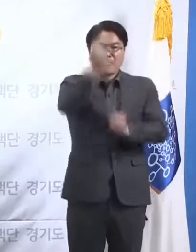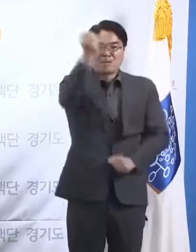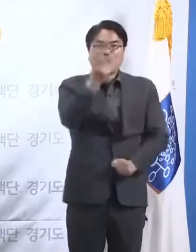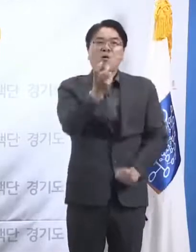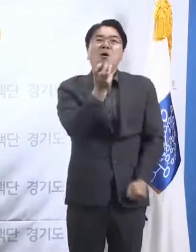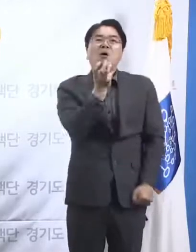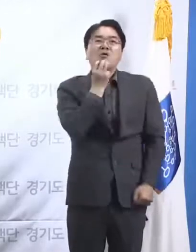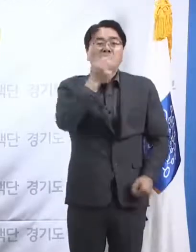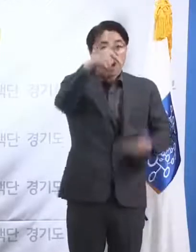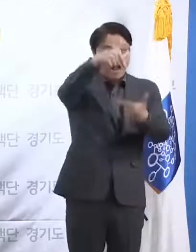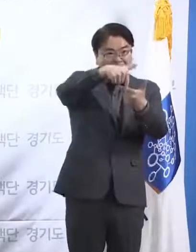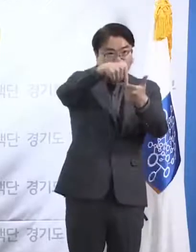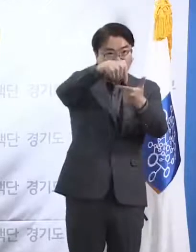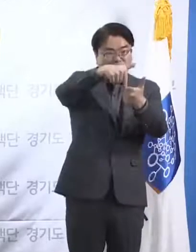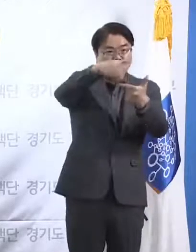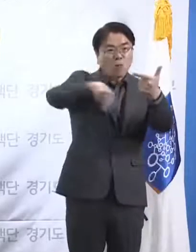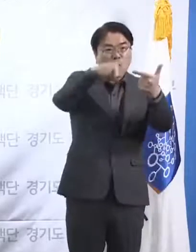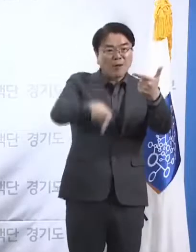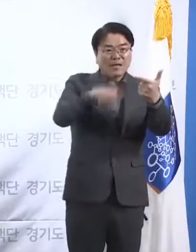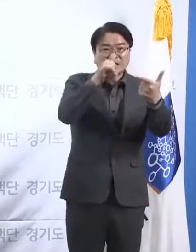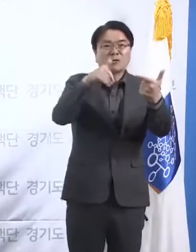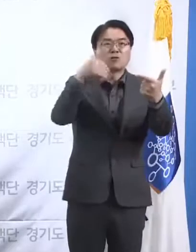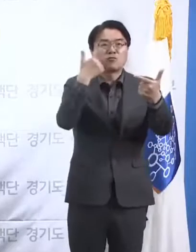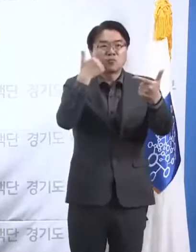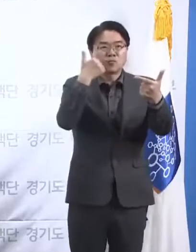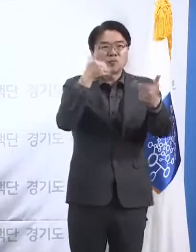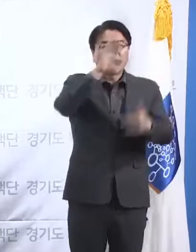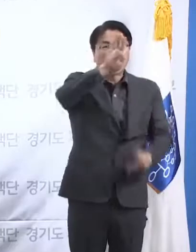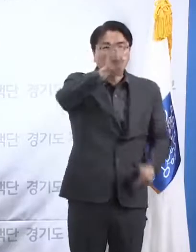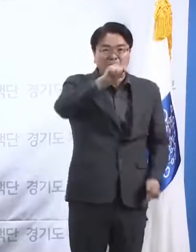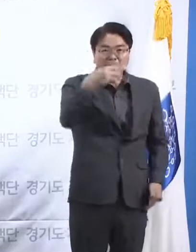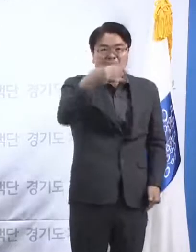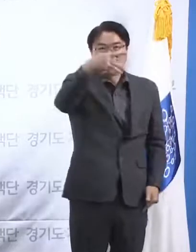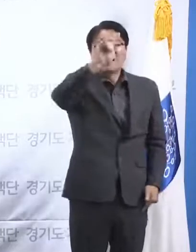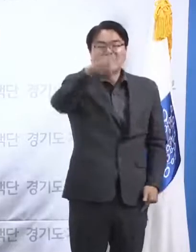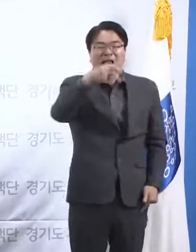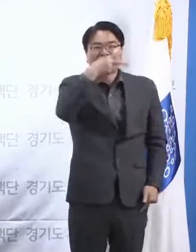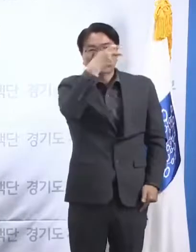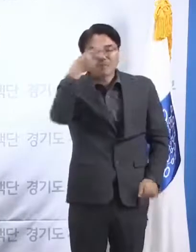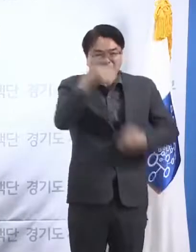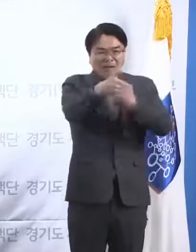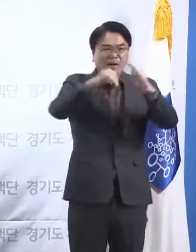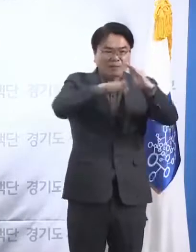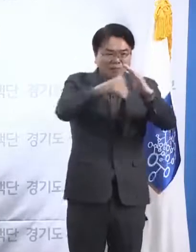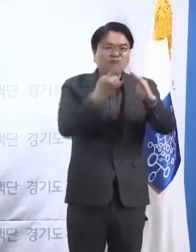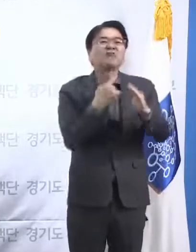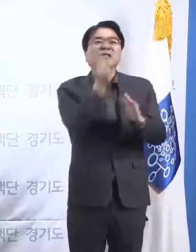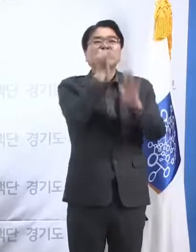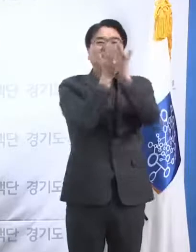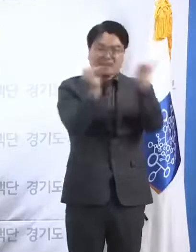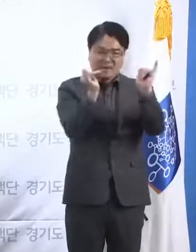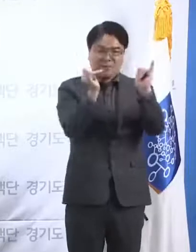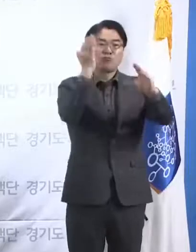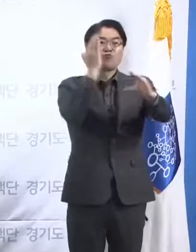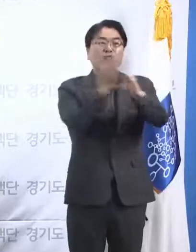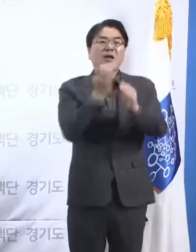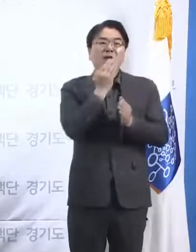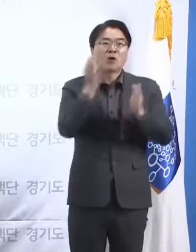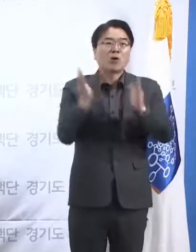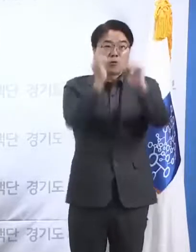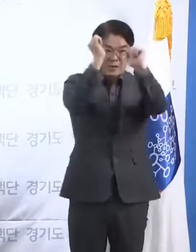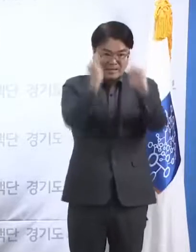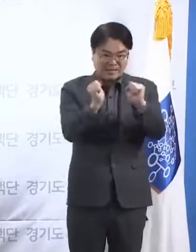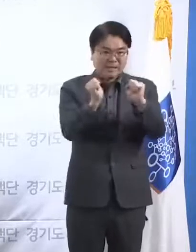서울 강남구 논현동에 소재하는 블랙 수면방 출입자로서 경기도에